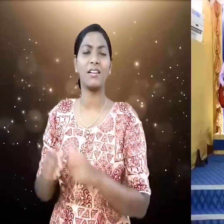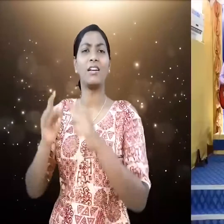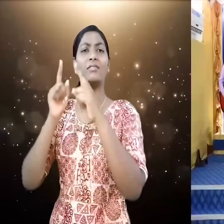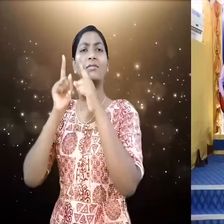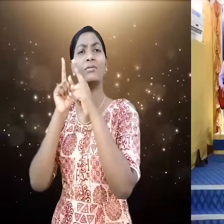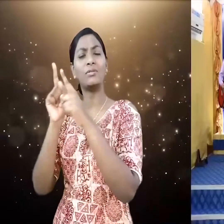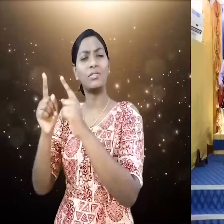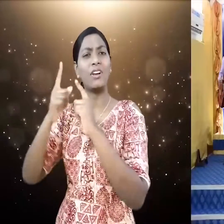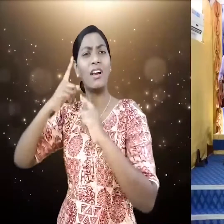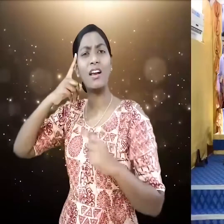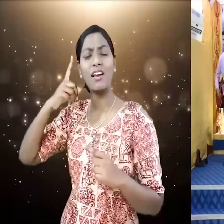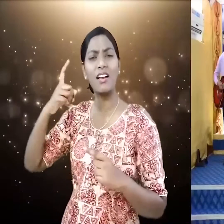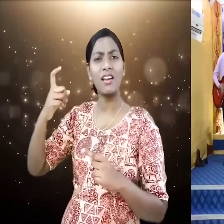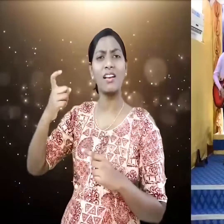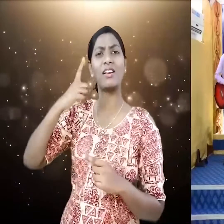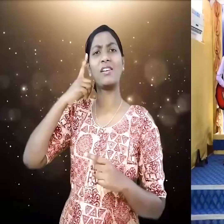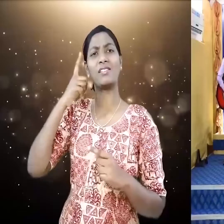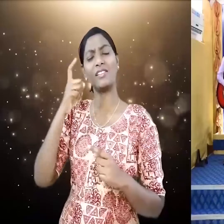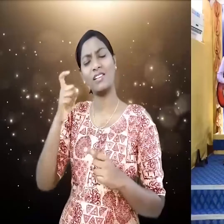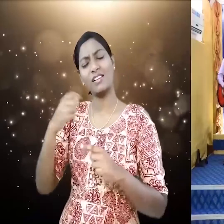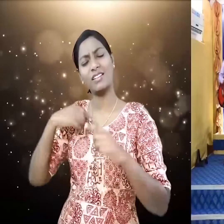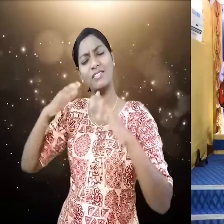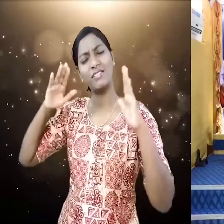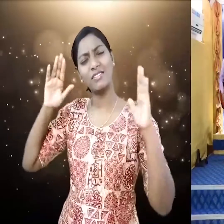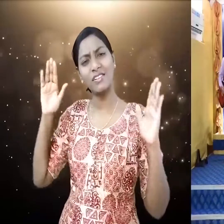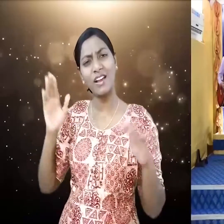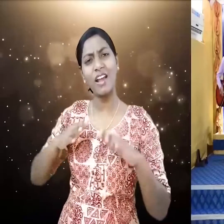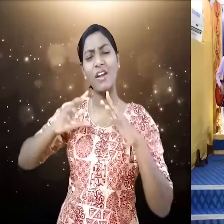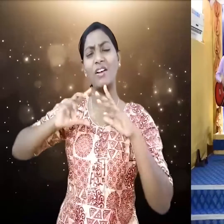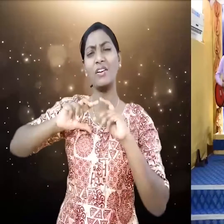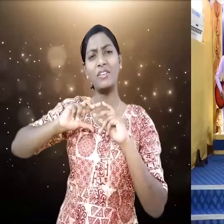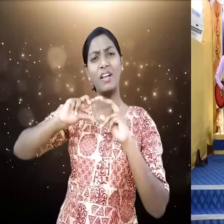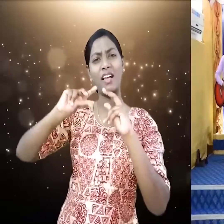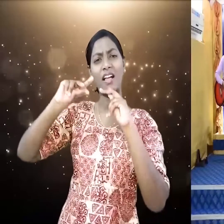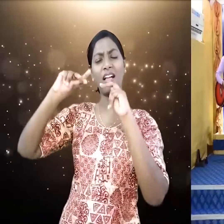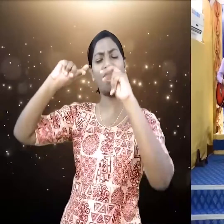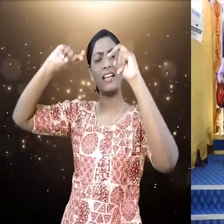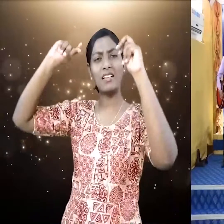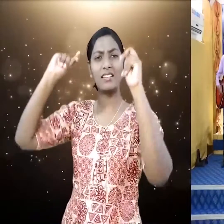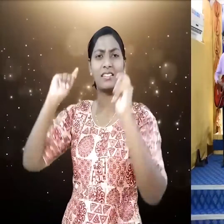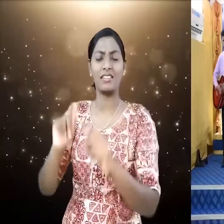उकाब की तरह ऊंचा मैं उड़ता